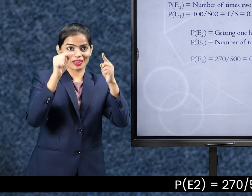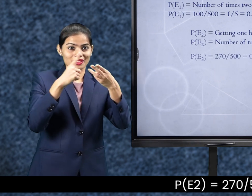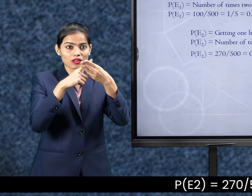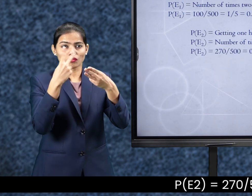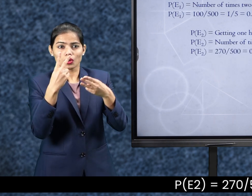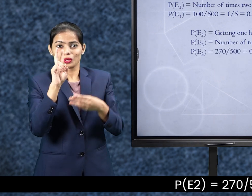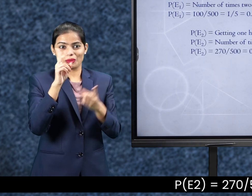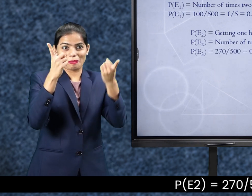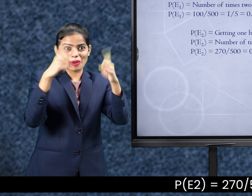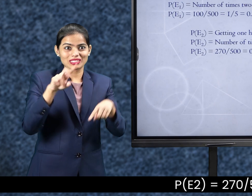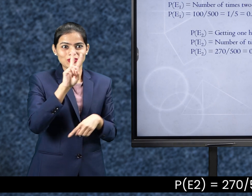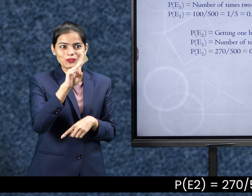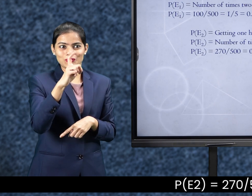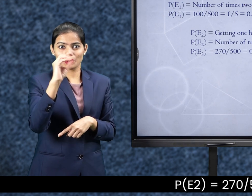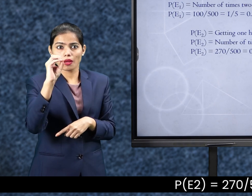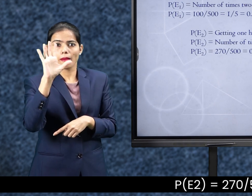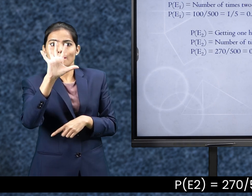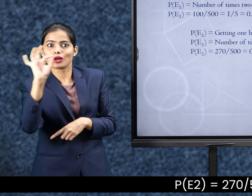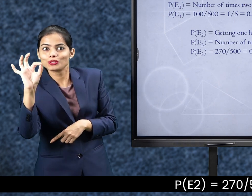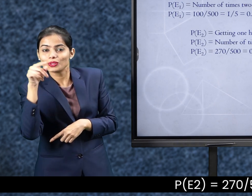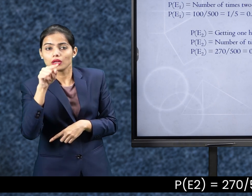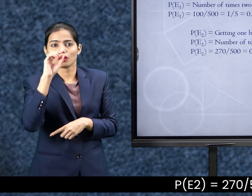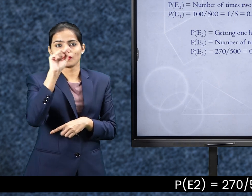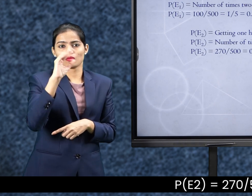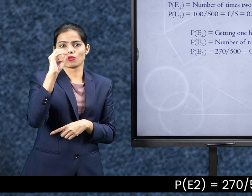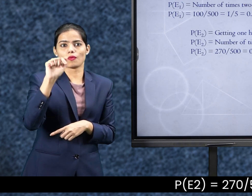270 by 500 is equal to 0.54.